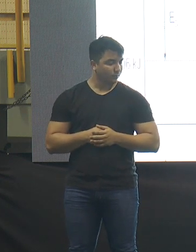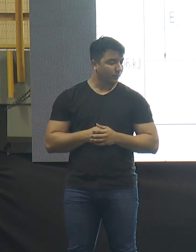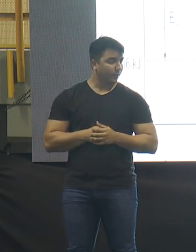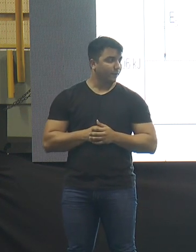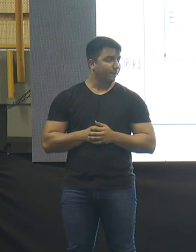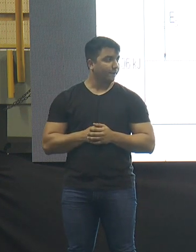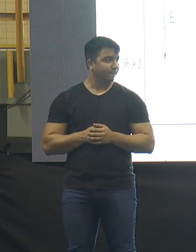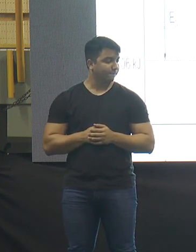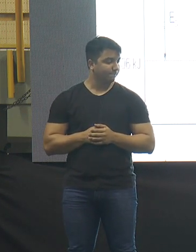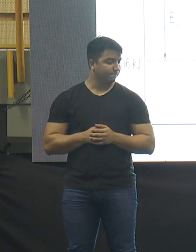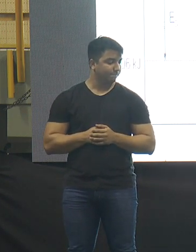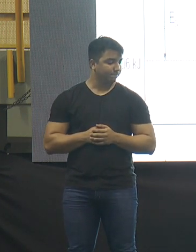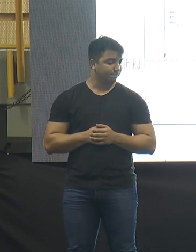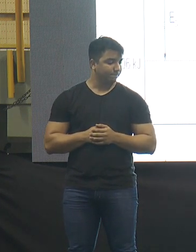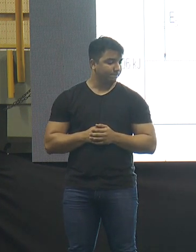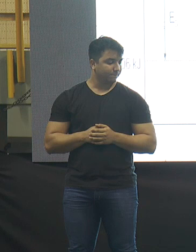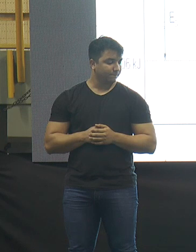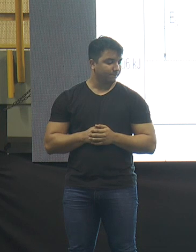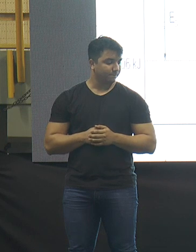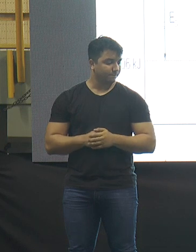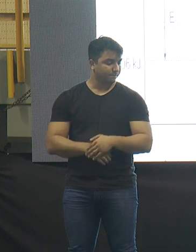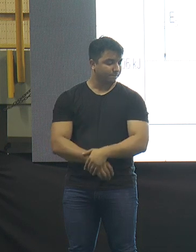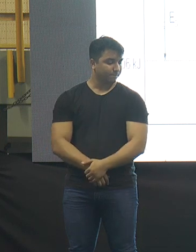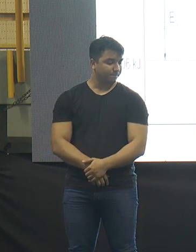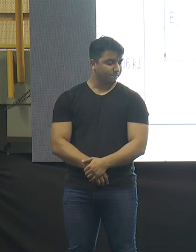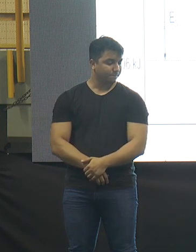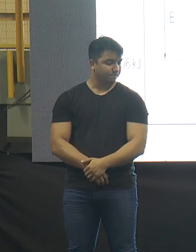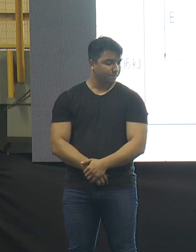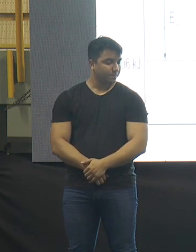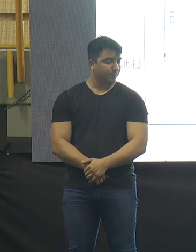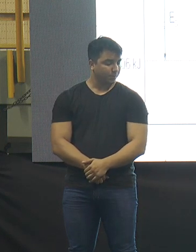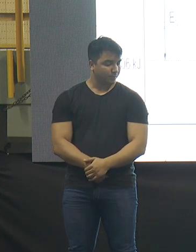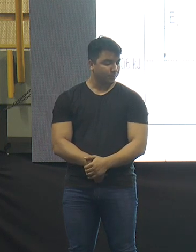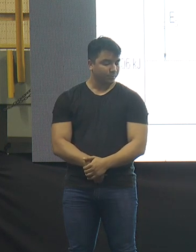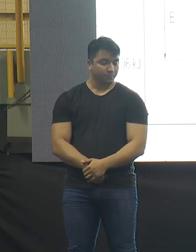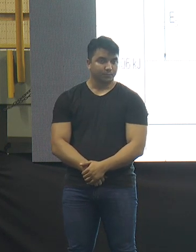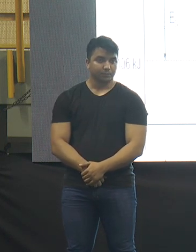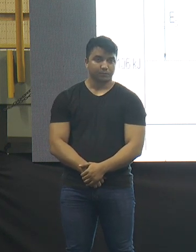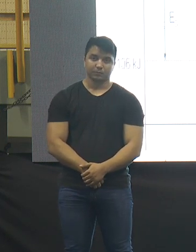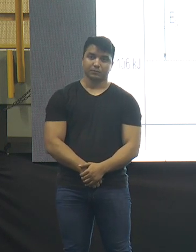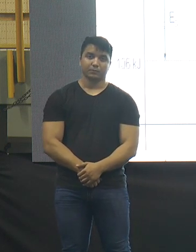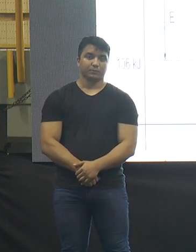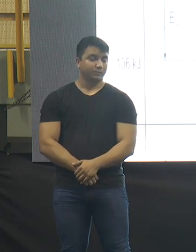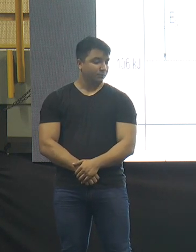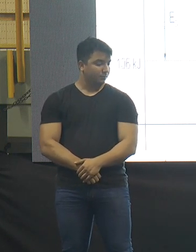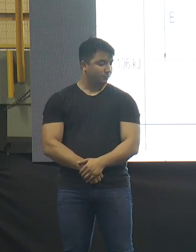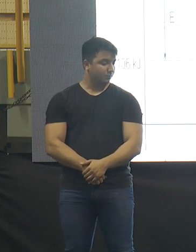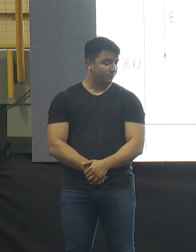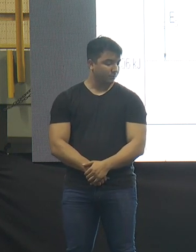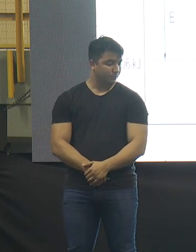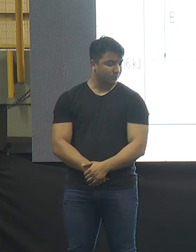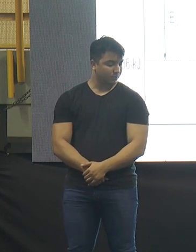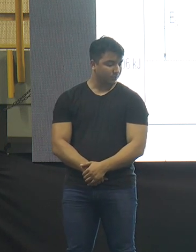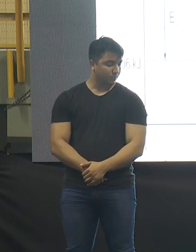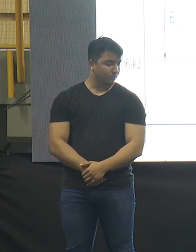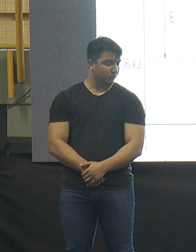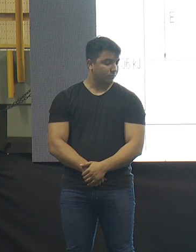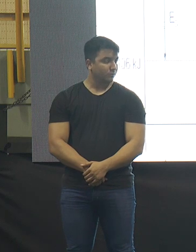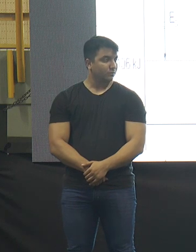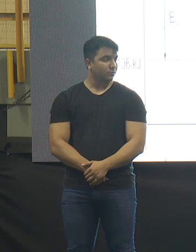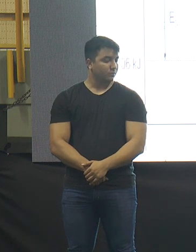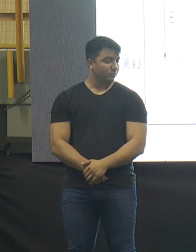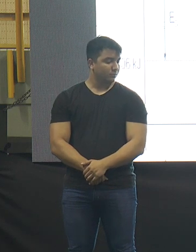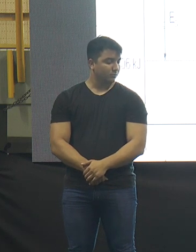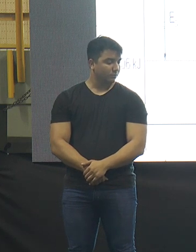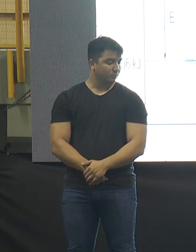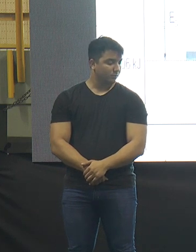bora lá para os itens aí que o cara... Para vocês, sem o catalisador, com o catalisador, o complexo ativado de